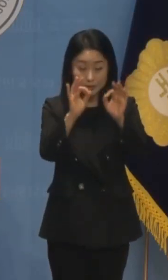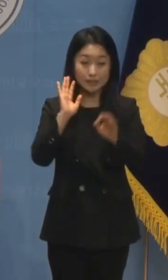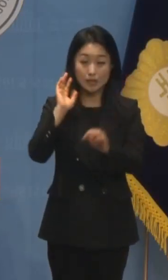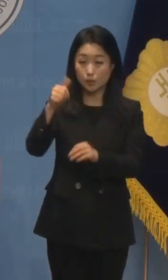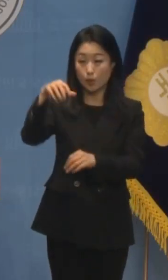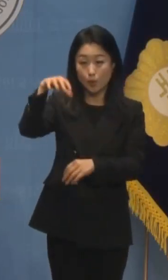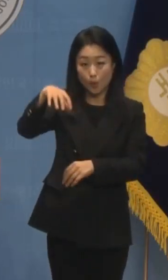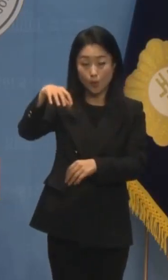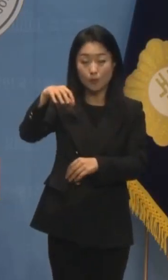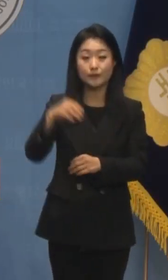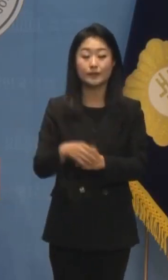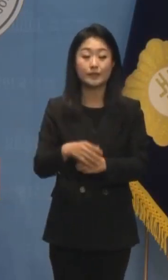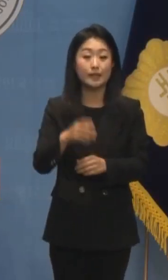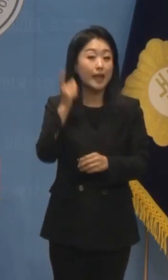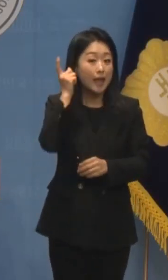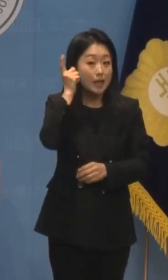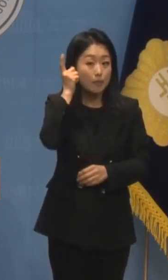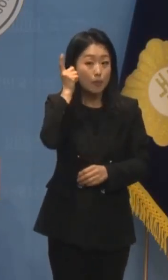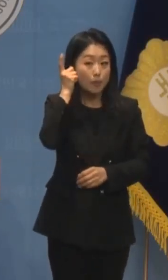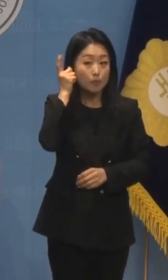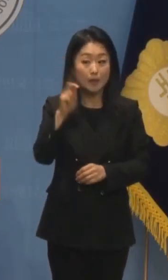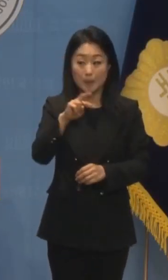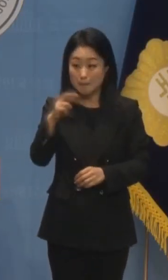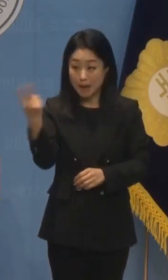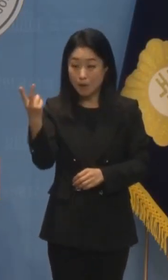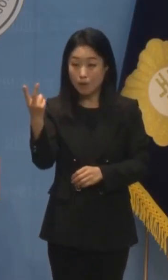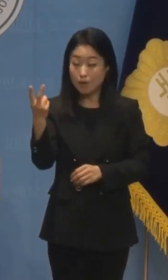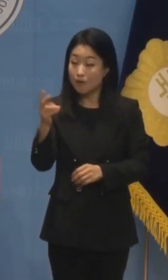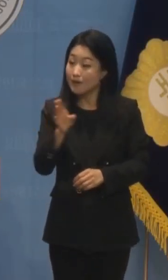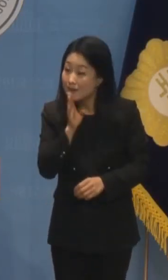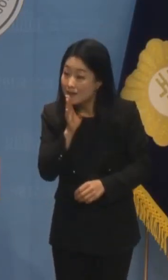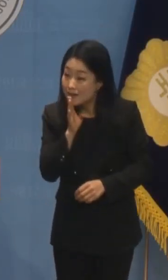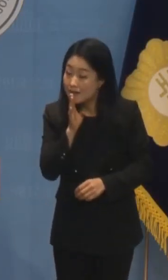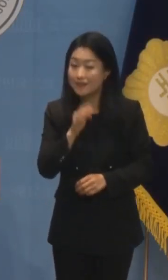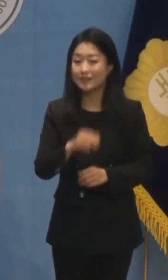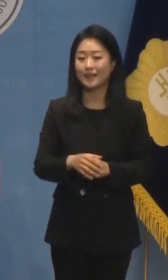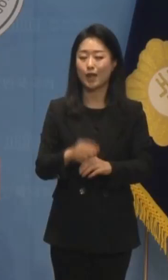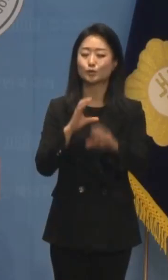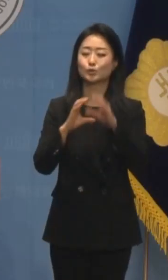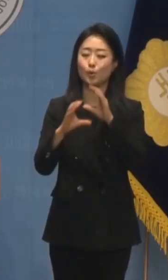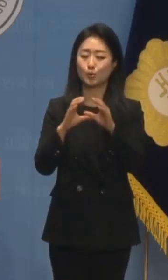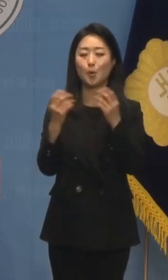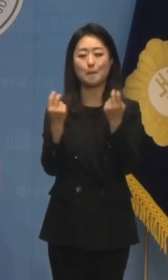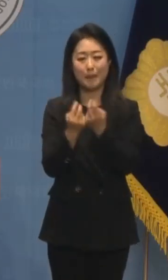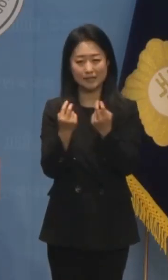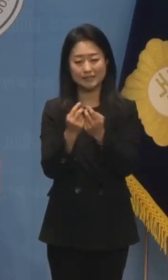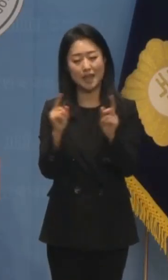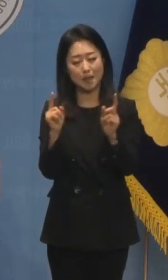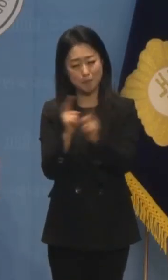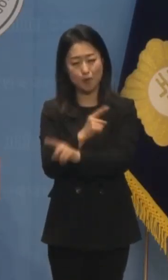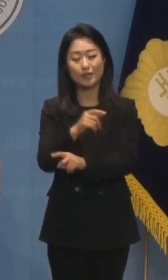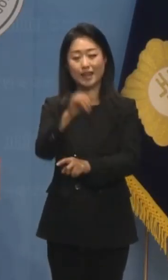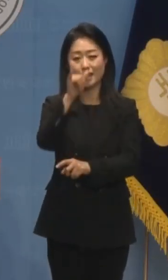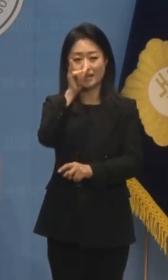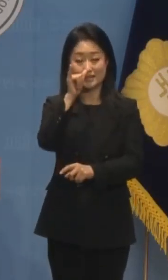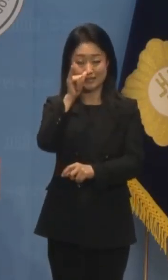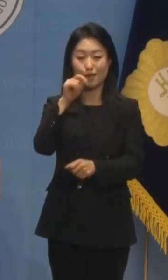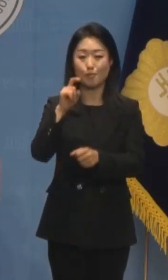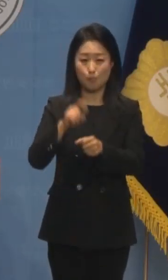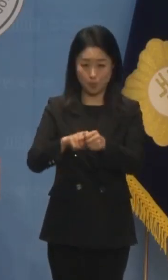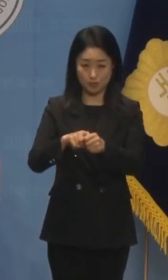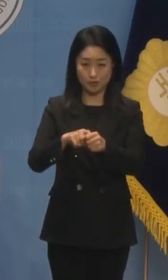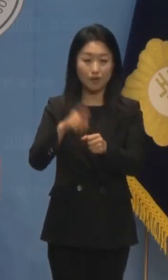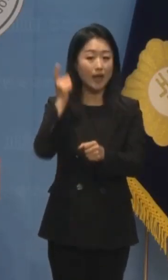관계자는 기존 휴대전화 폐기 여부를 묻자 소통 방식의 변화가 있을 것이라고 엉뚱한